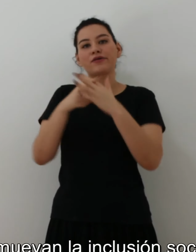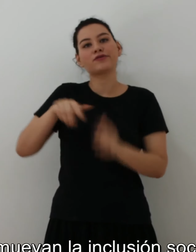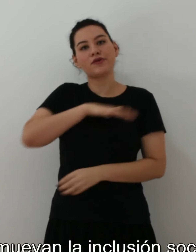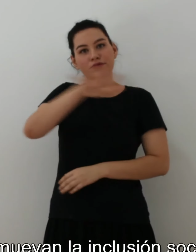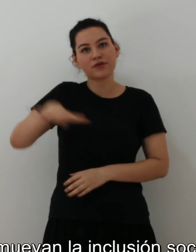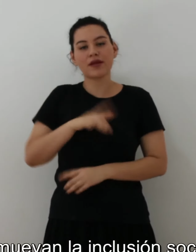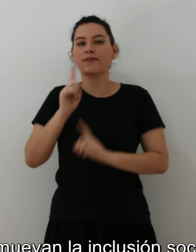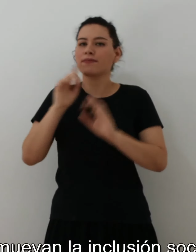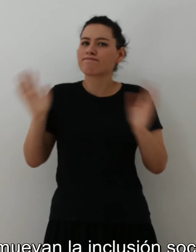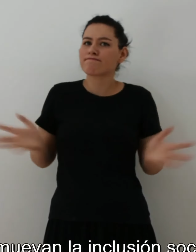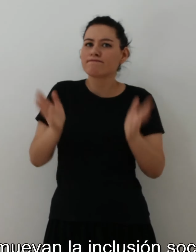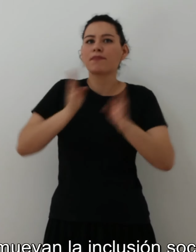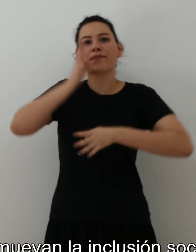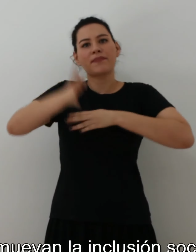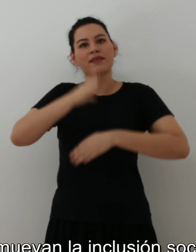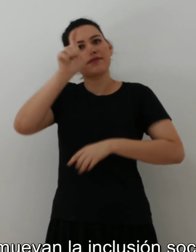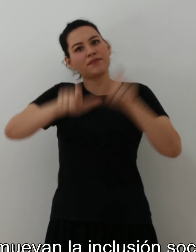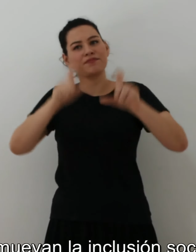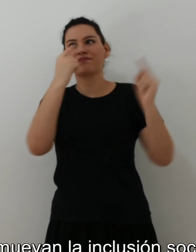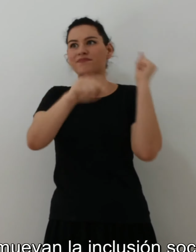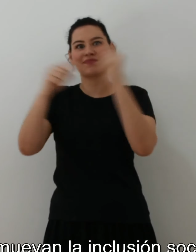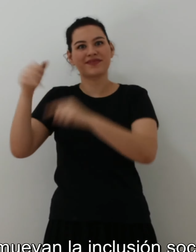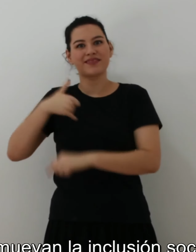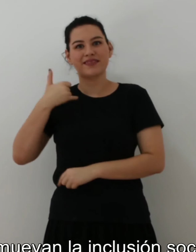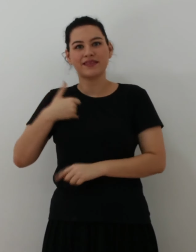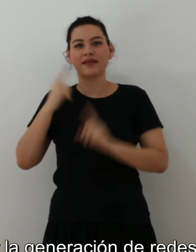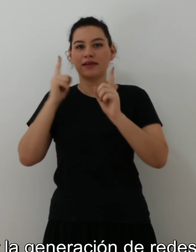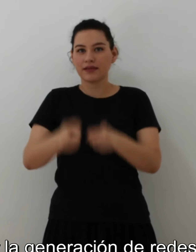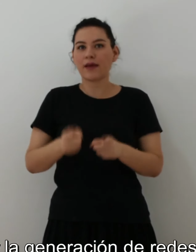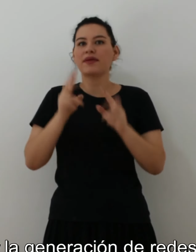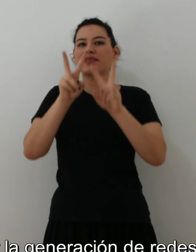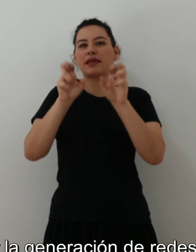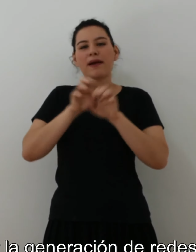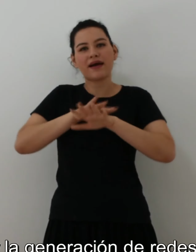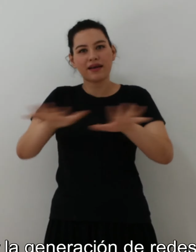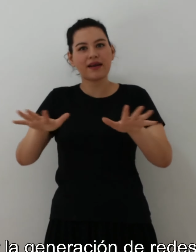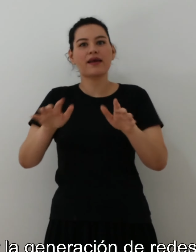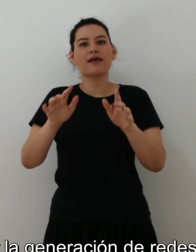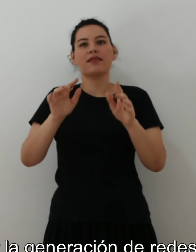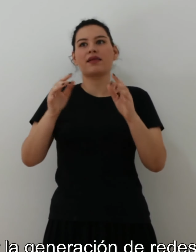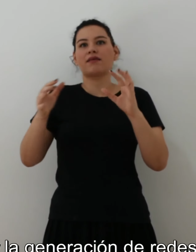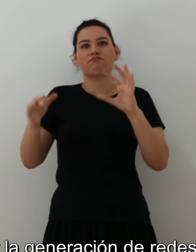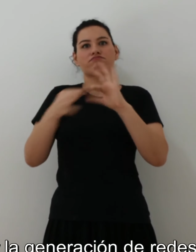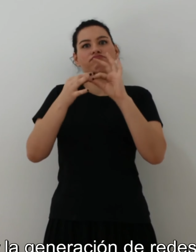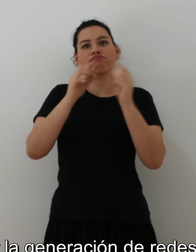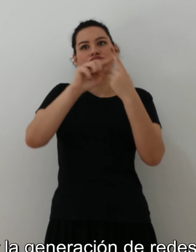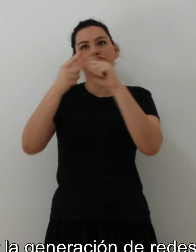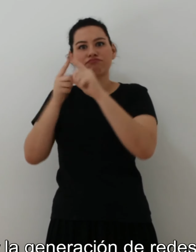participación de otros y otras jóvenes y la generación de redes que fortalezcan diversas propuestas juveniles. Se